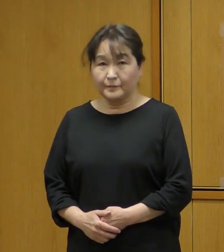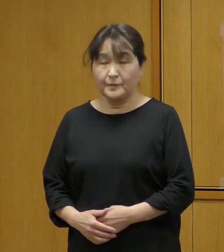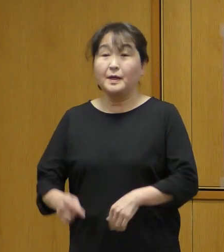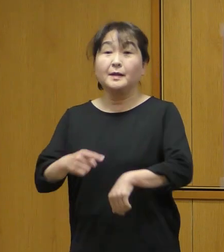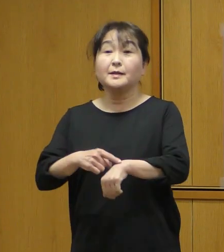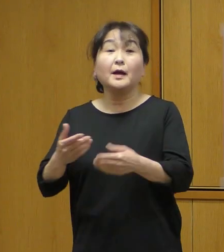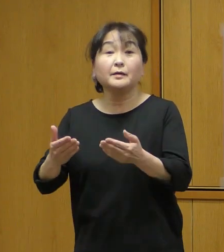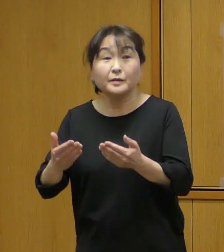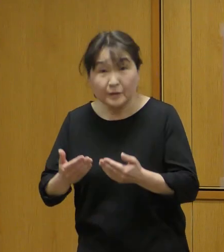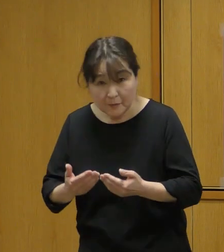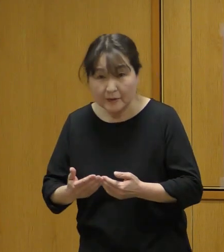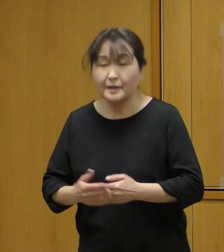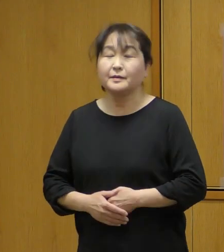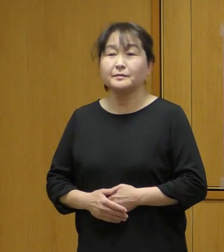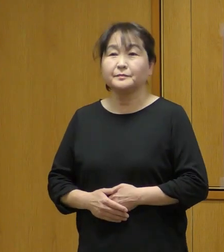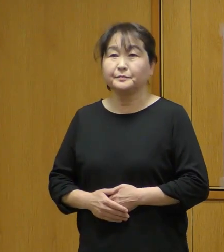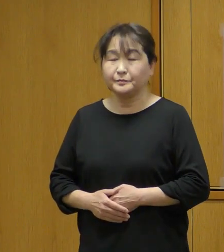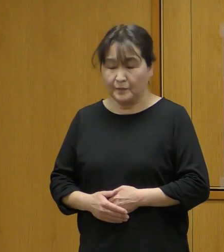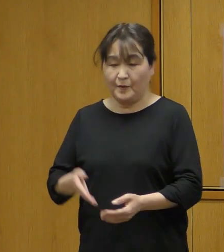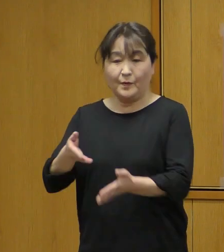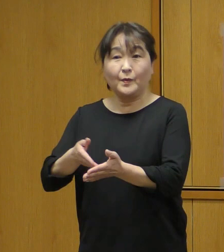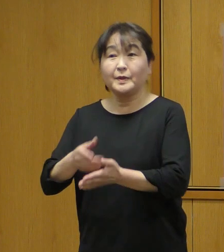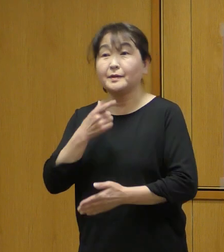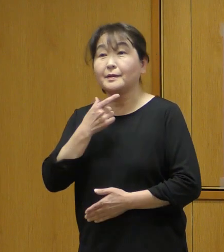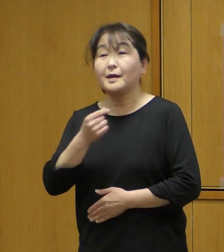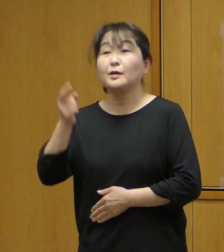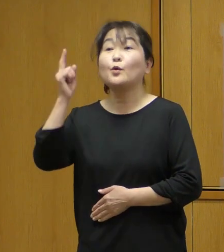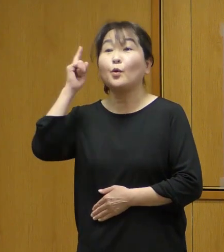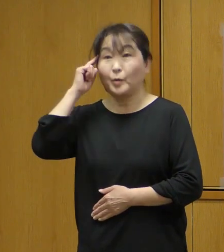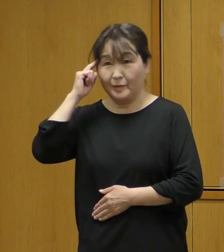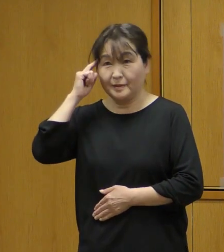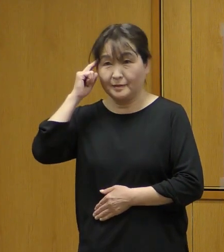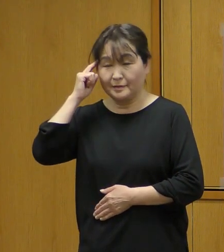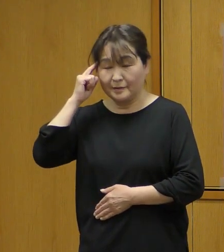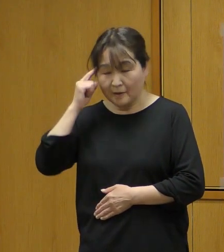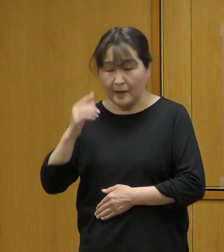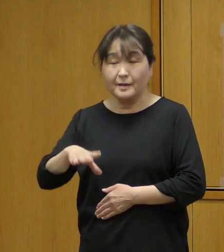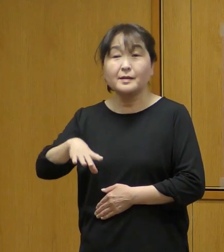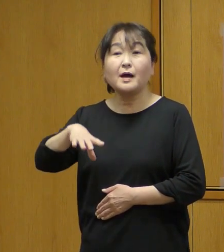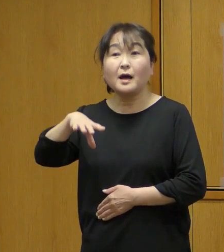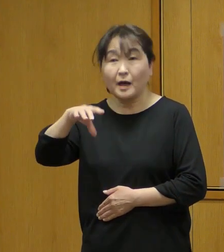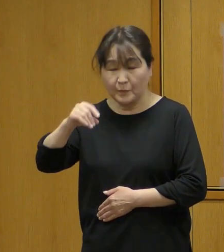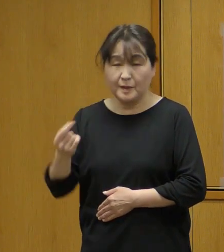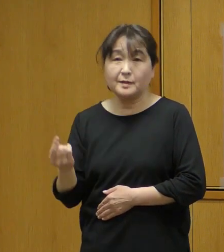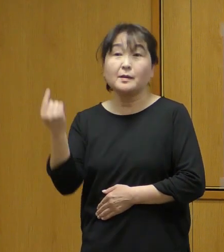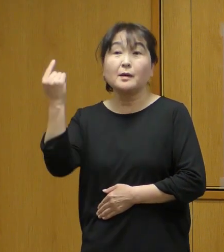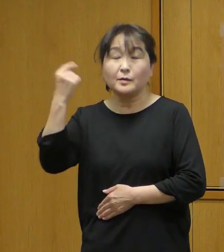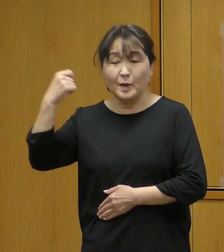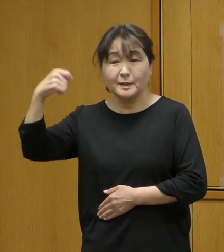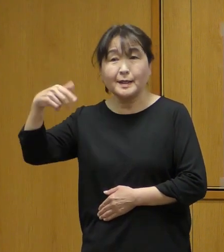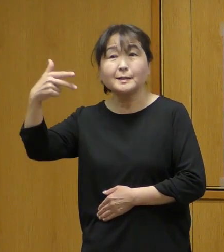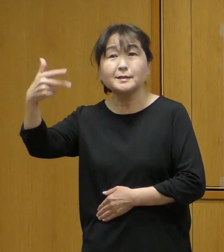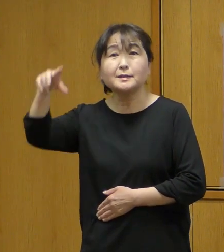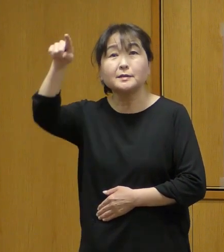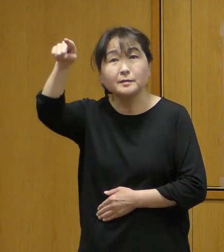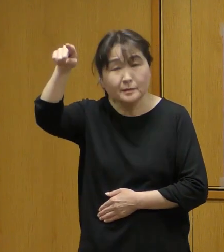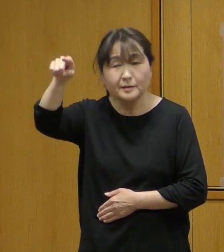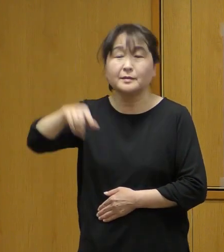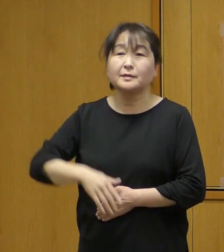時間をいただきまして、話をさせていただきたいと思いますが、はじめに、昨日日南市におい